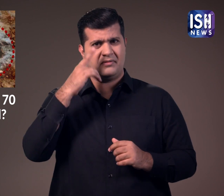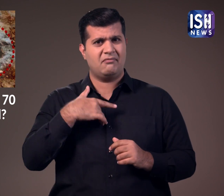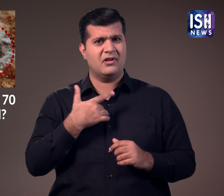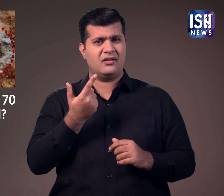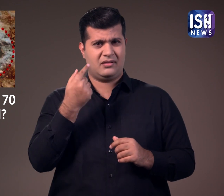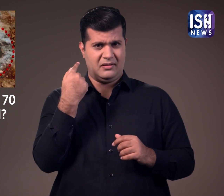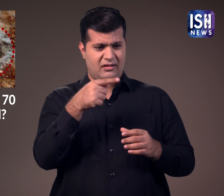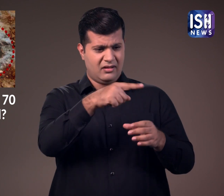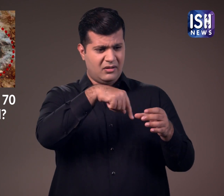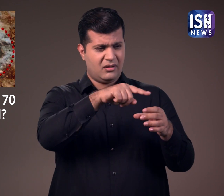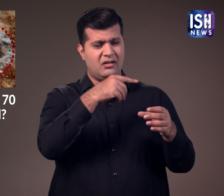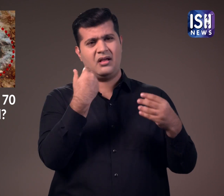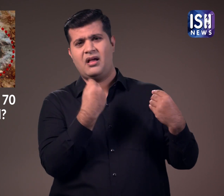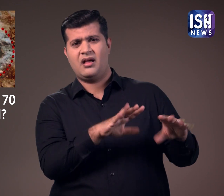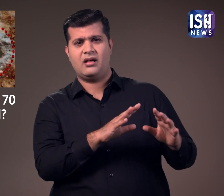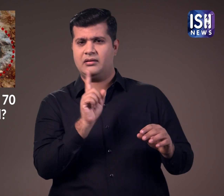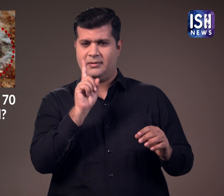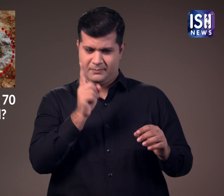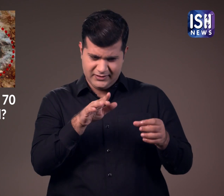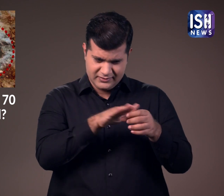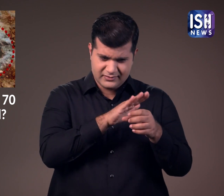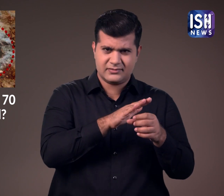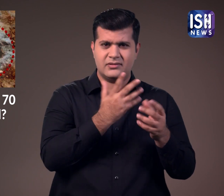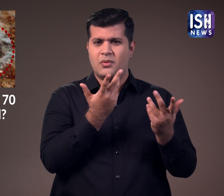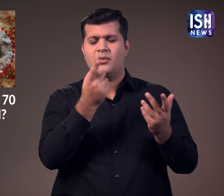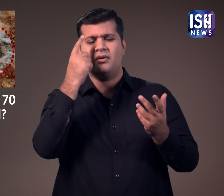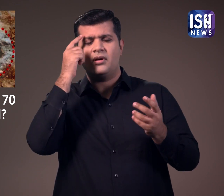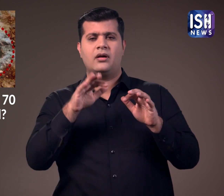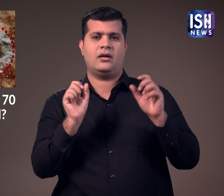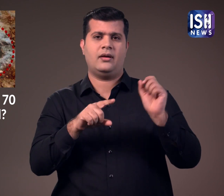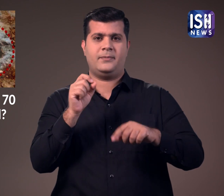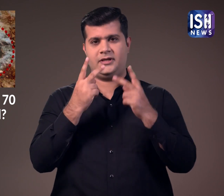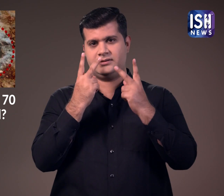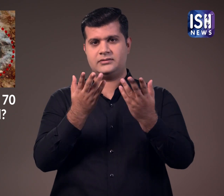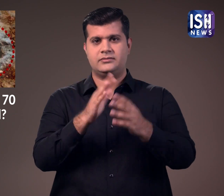आप इस घटना के बारे में क्या सोचते है अपने विचार कमेंस में जरूर बताईए